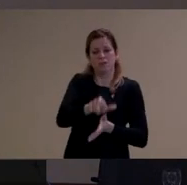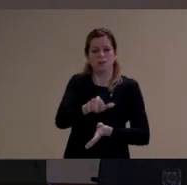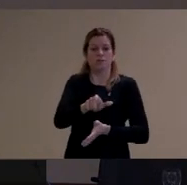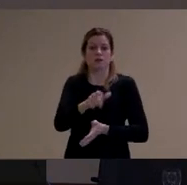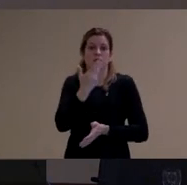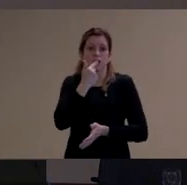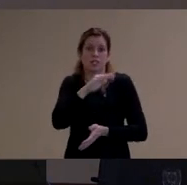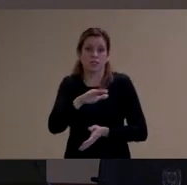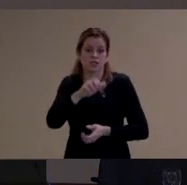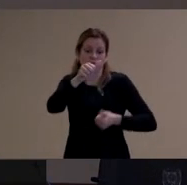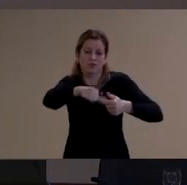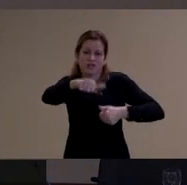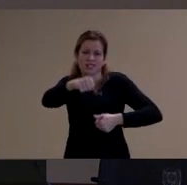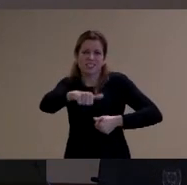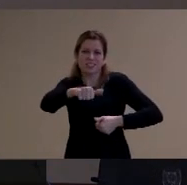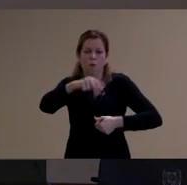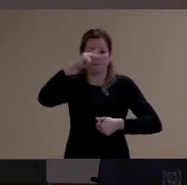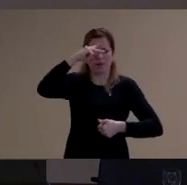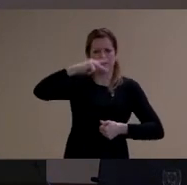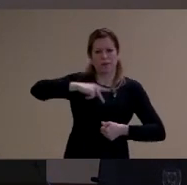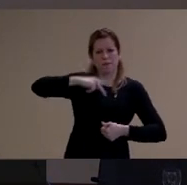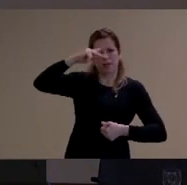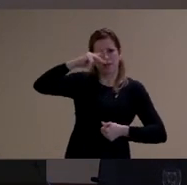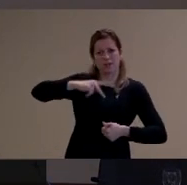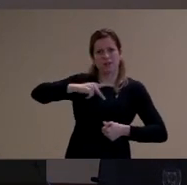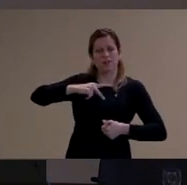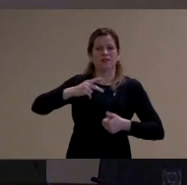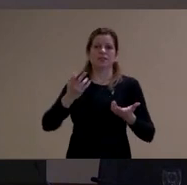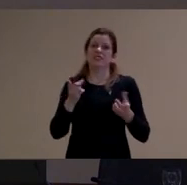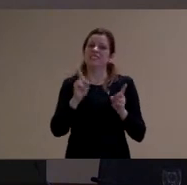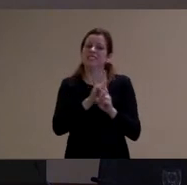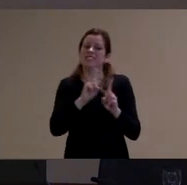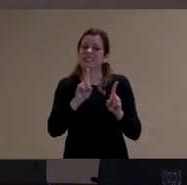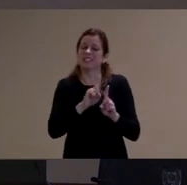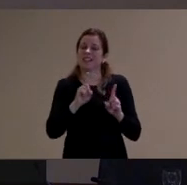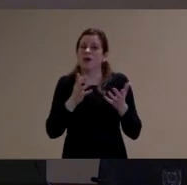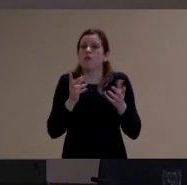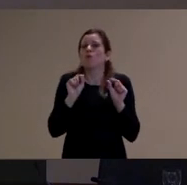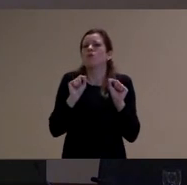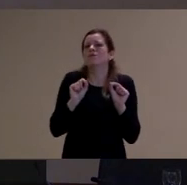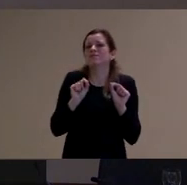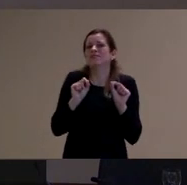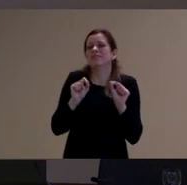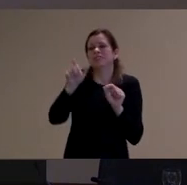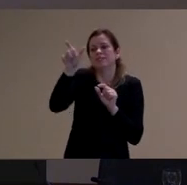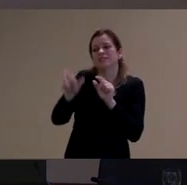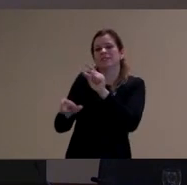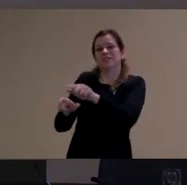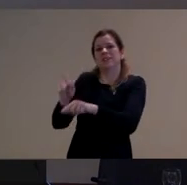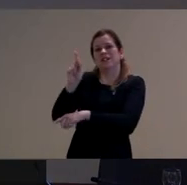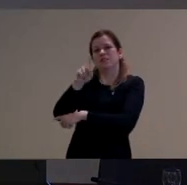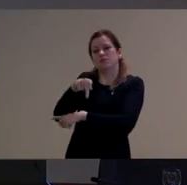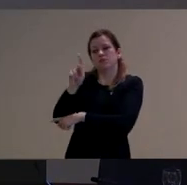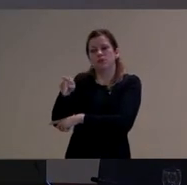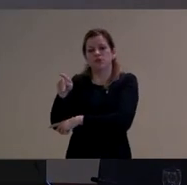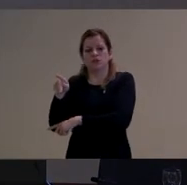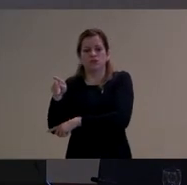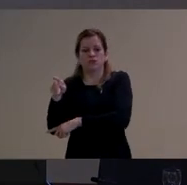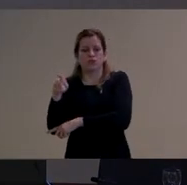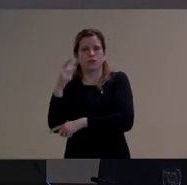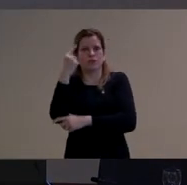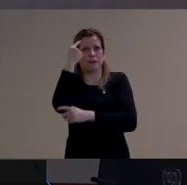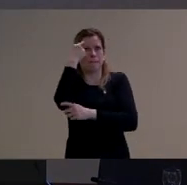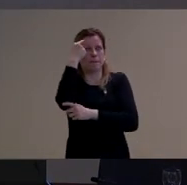individual e não e as ações para nem as professoras pensarem a sua